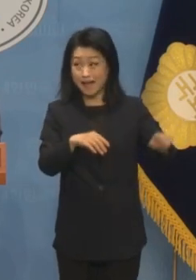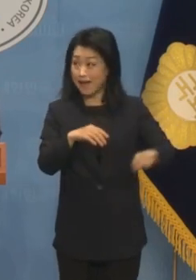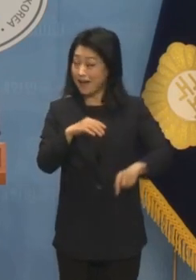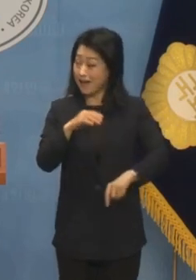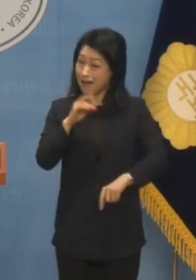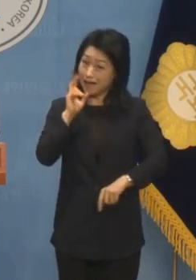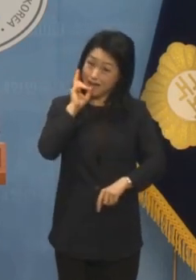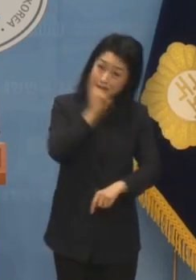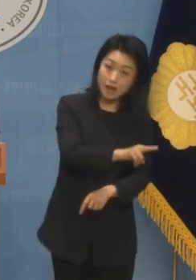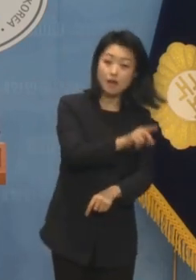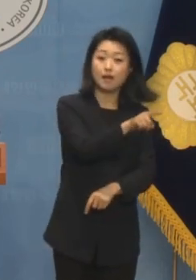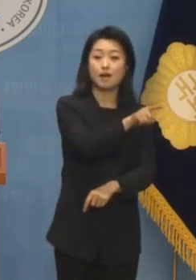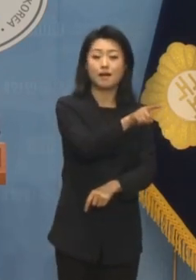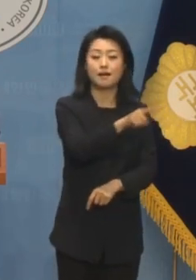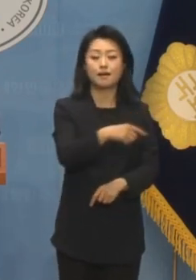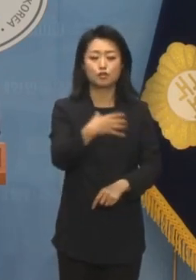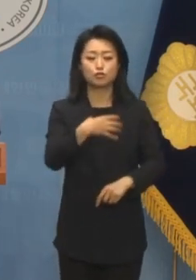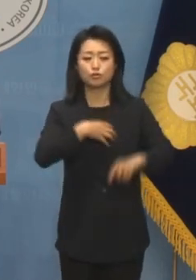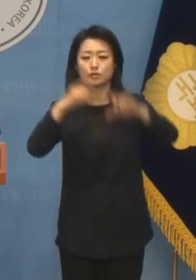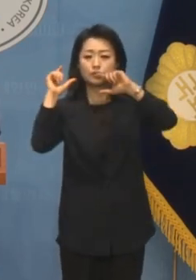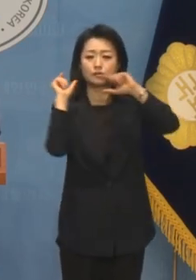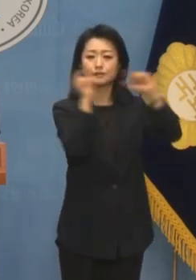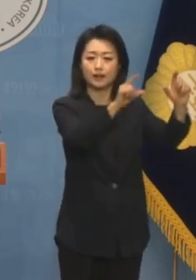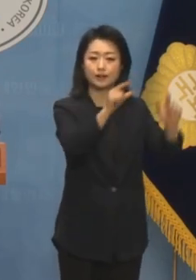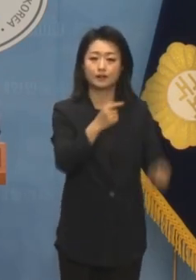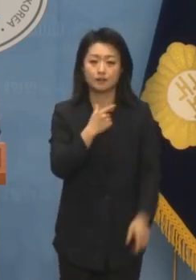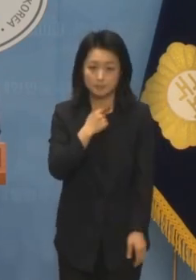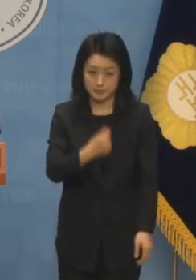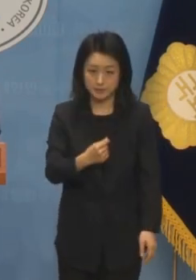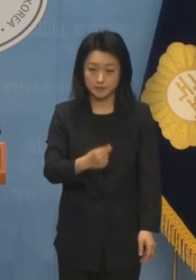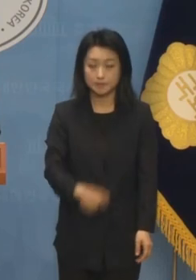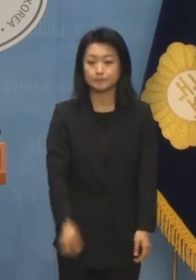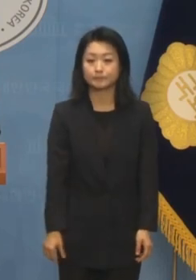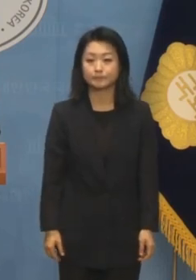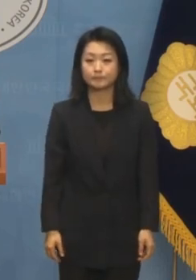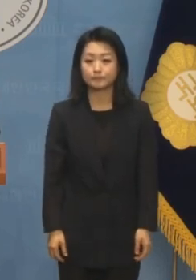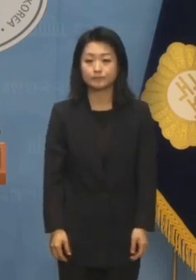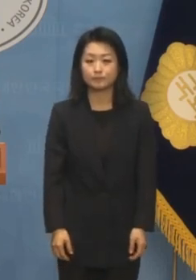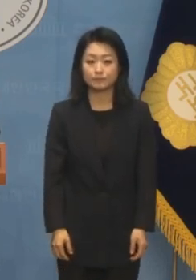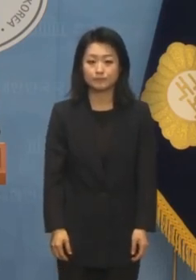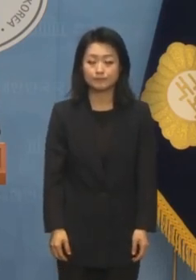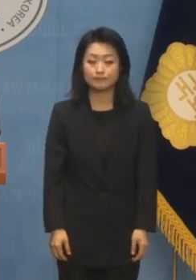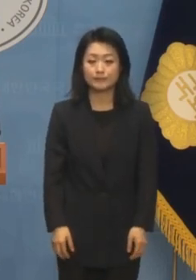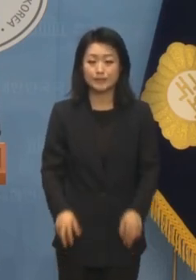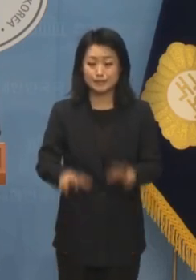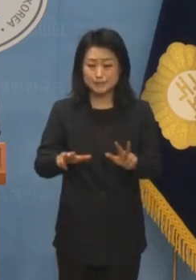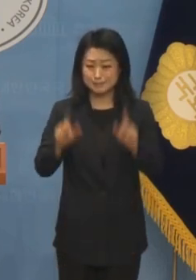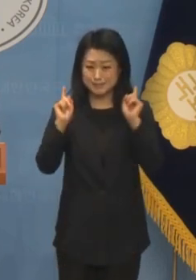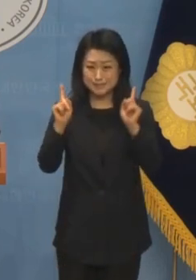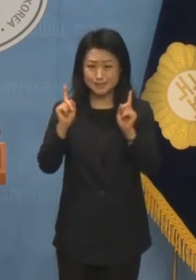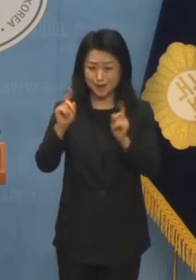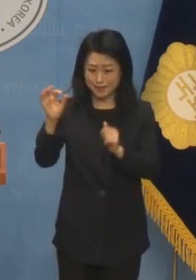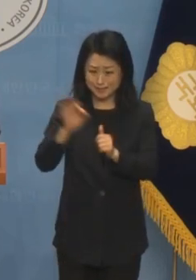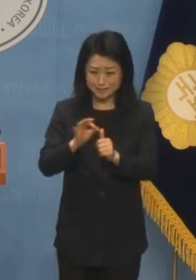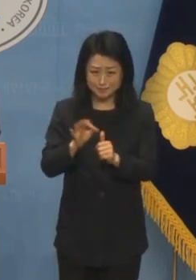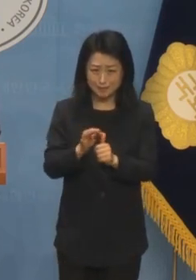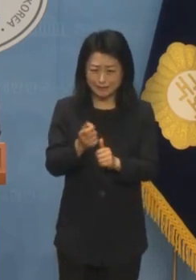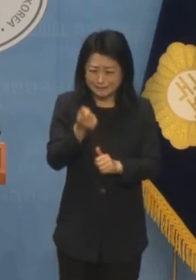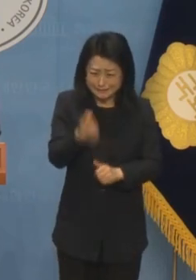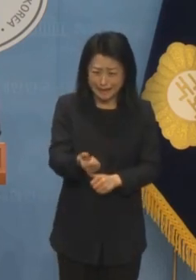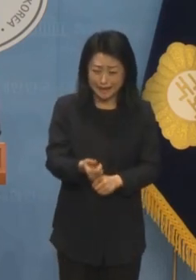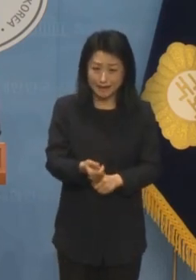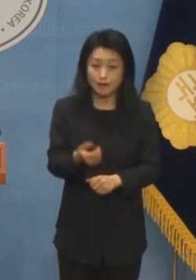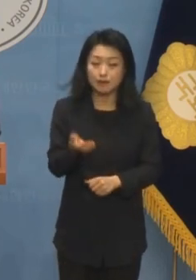잔인한 정권을 강력히 규탄합니다. 안 그래도 충분하지 않은 실업급여에 손을 댈 것이